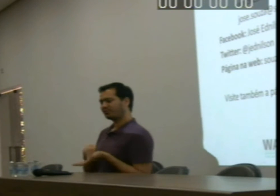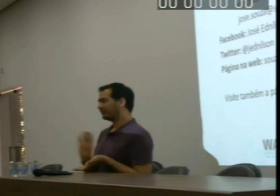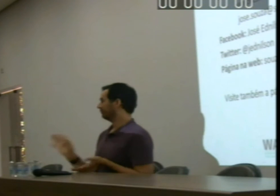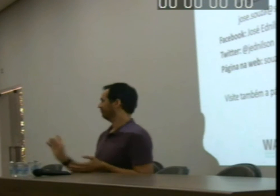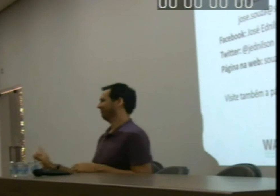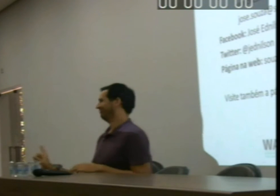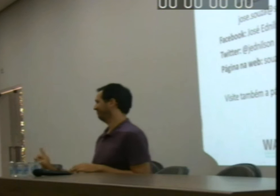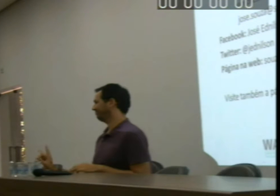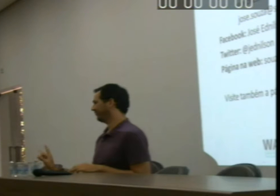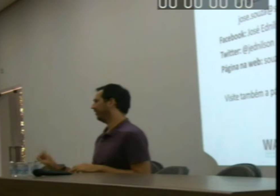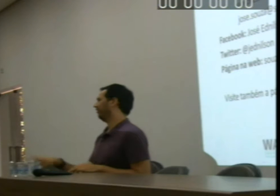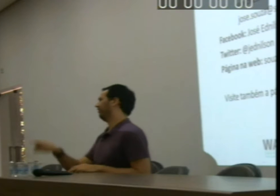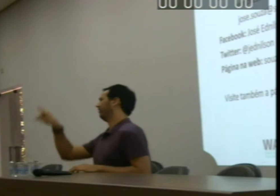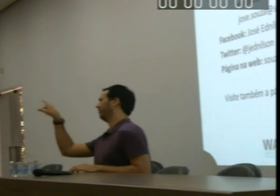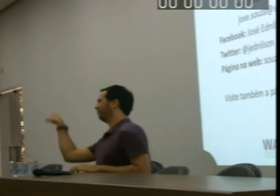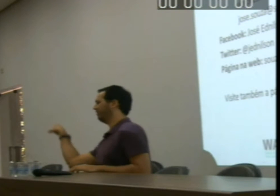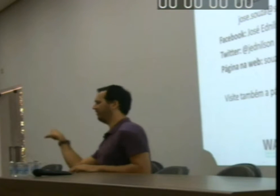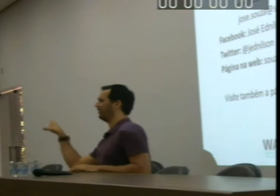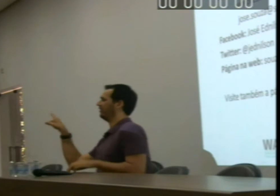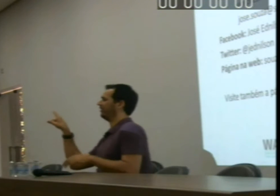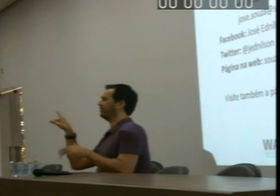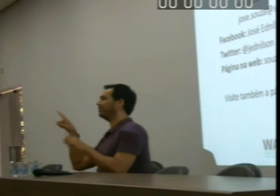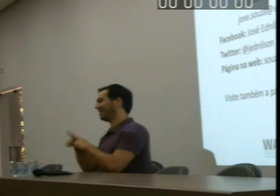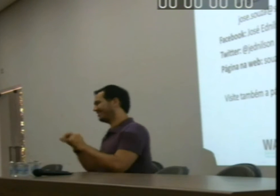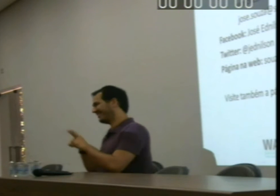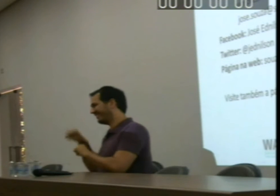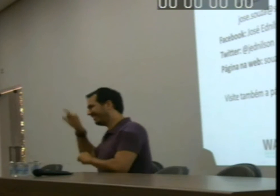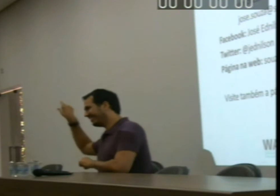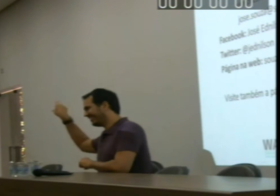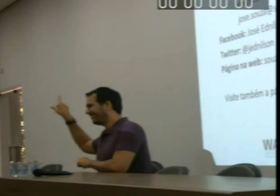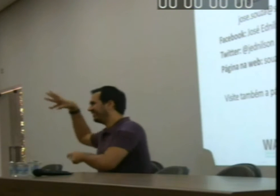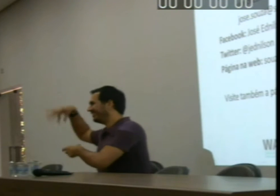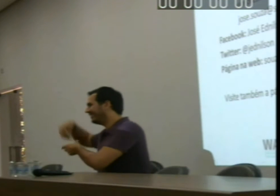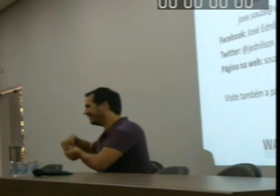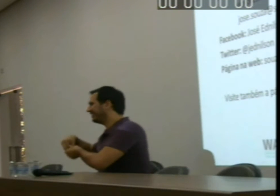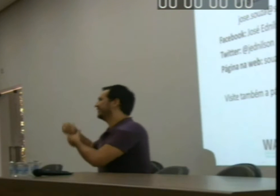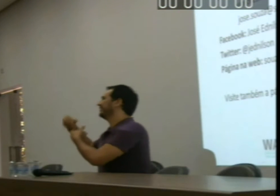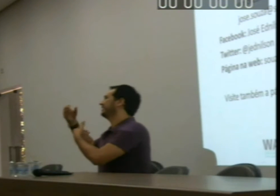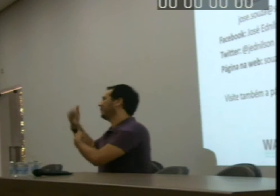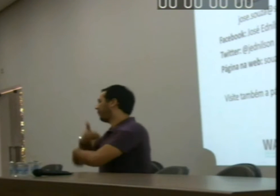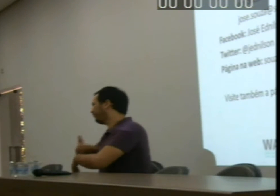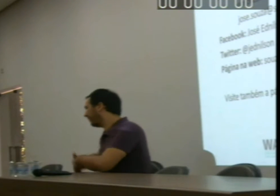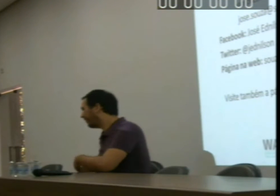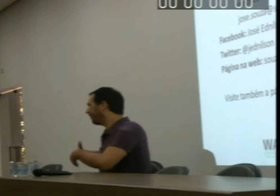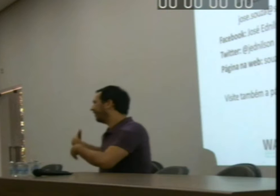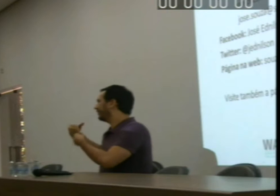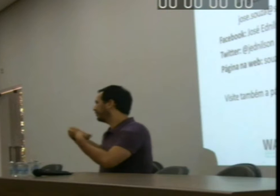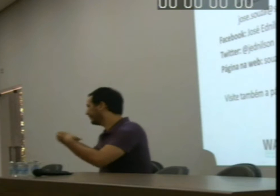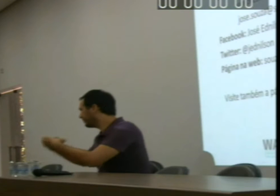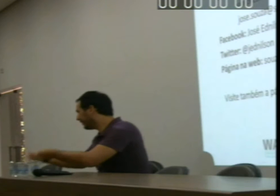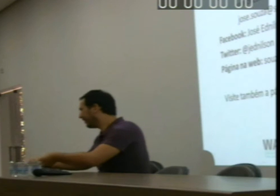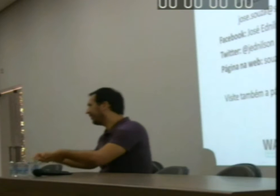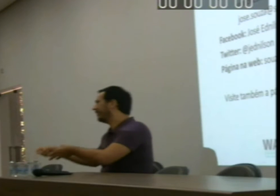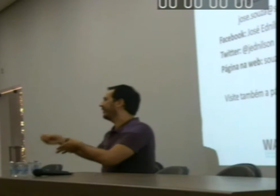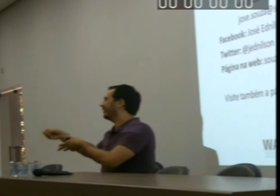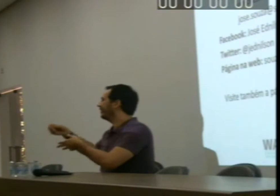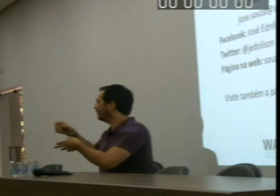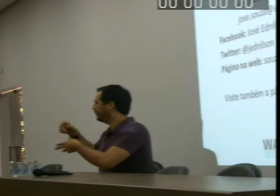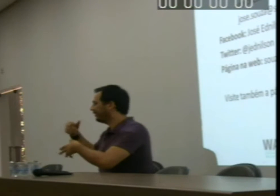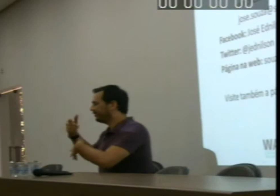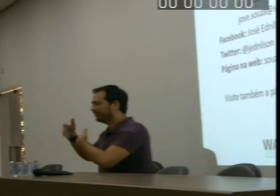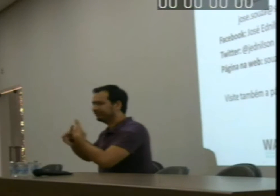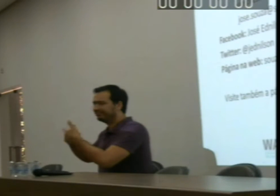problemática questão do concurso ela não é tão simples para resolver lá em Brasília né o governo ele precisa